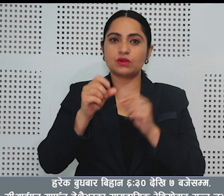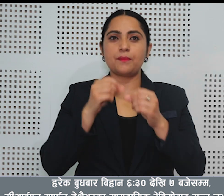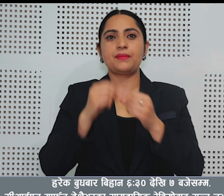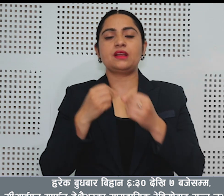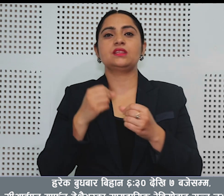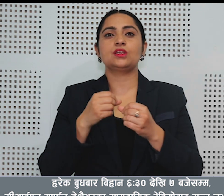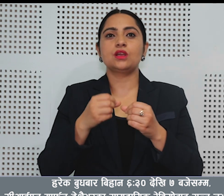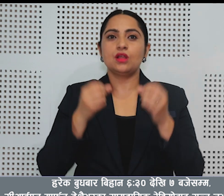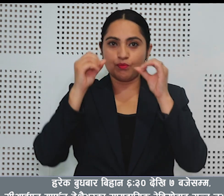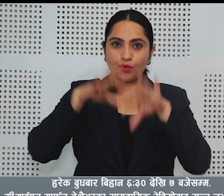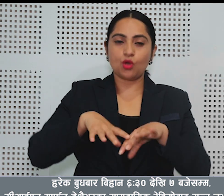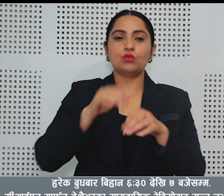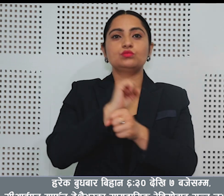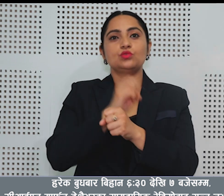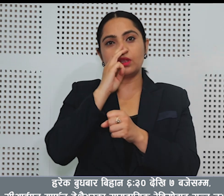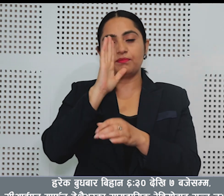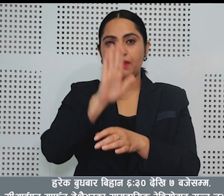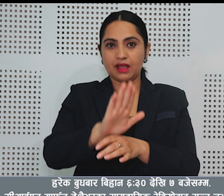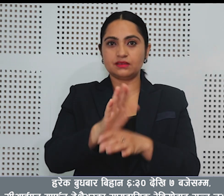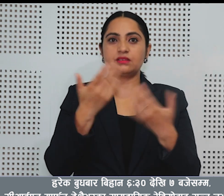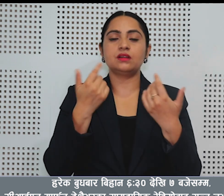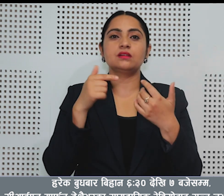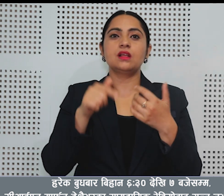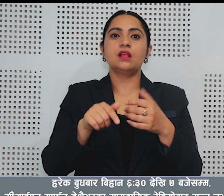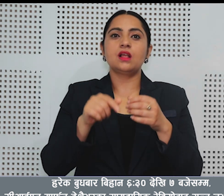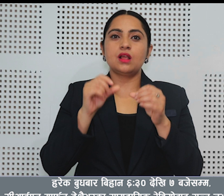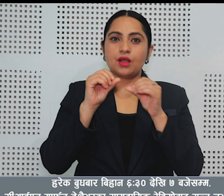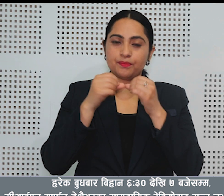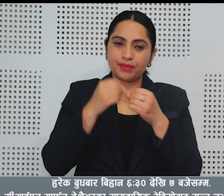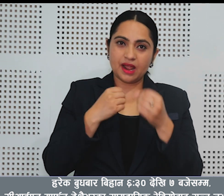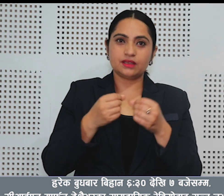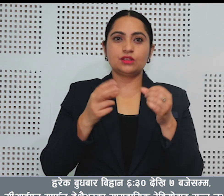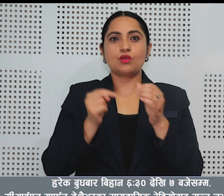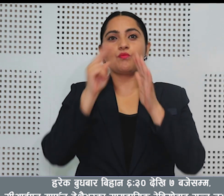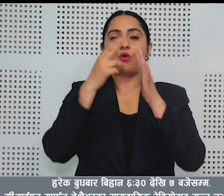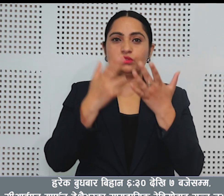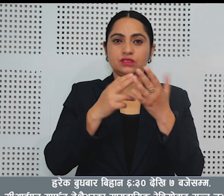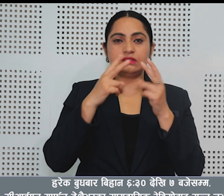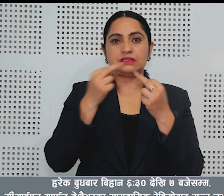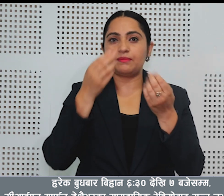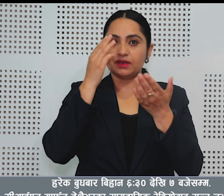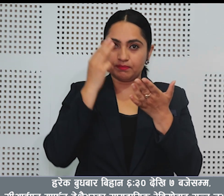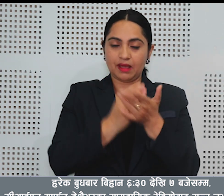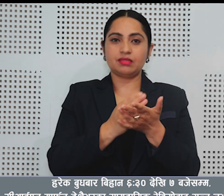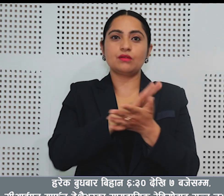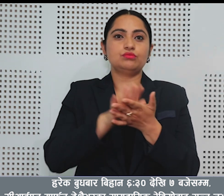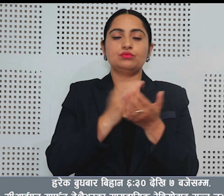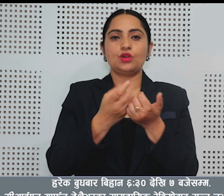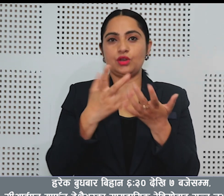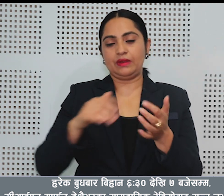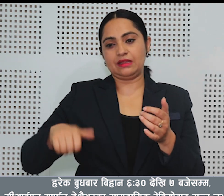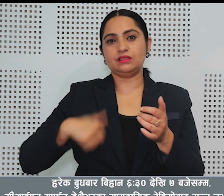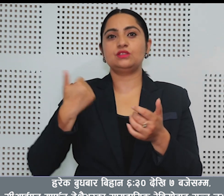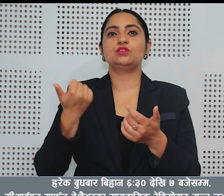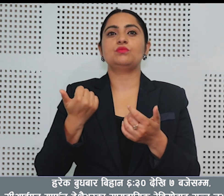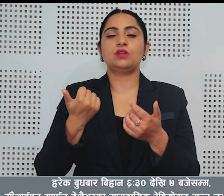प्रकोपको जोखिममा रहेका छन्। प्रकोप वा विपदहरूले प्राकृतिक र भौतिक स्रोतहरू मात्रै नष्ट गर्दैन, यी स्रोतहरूमा मानिसका